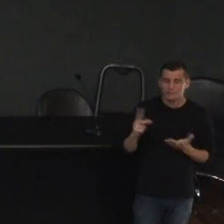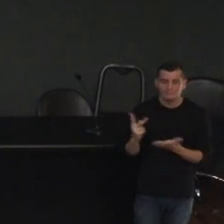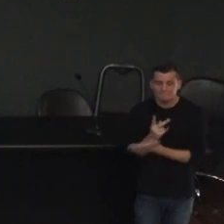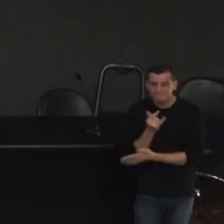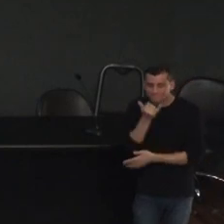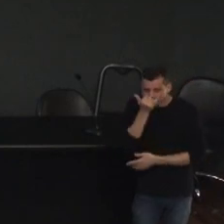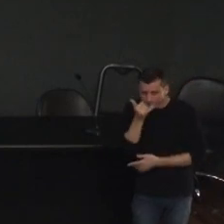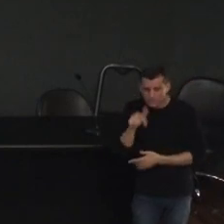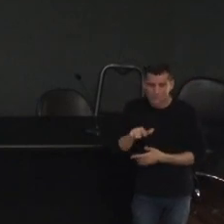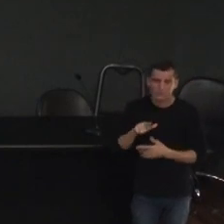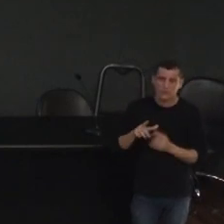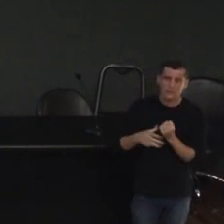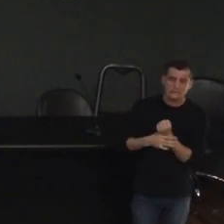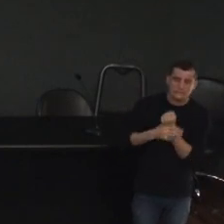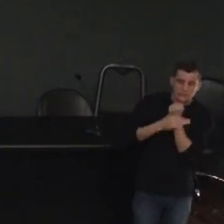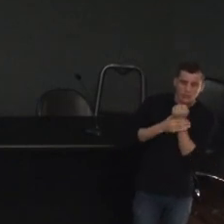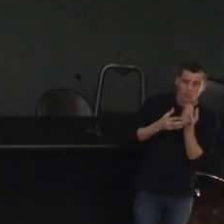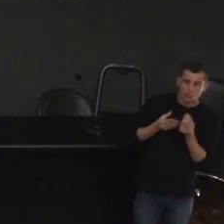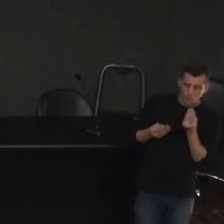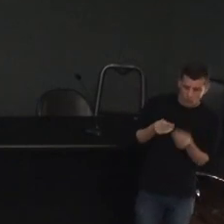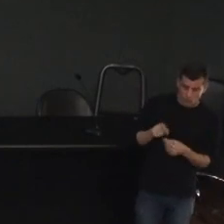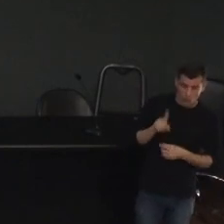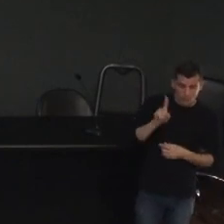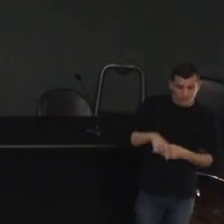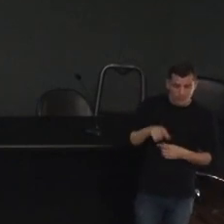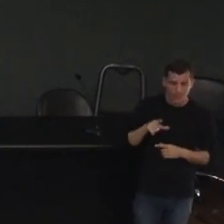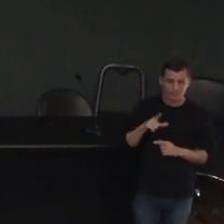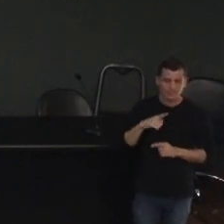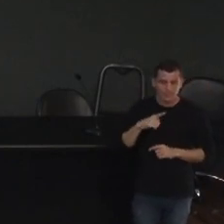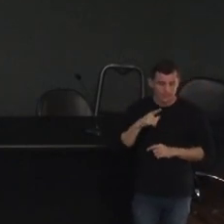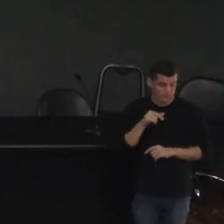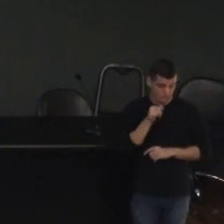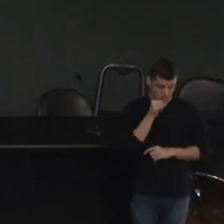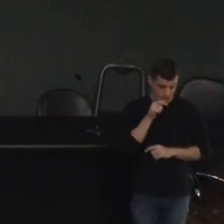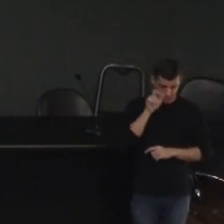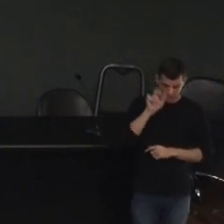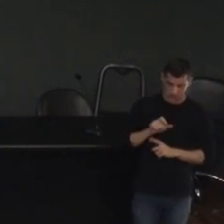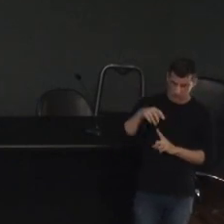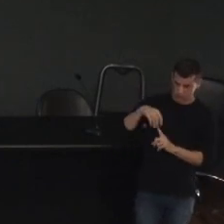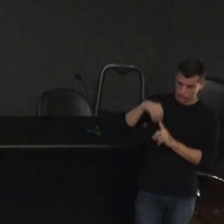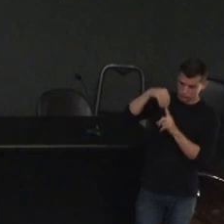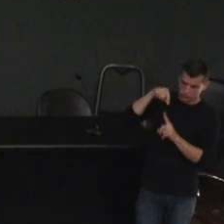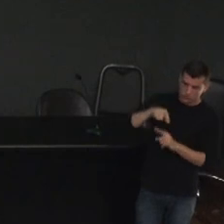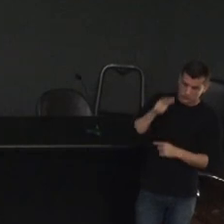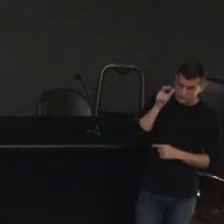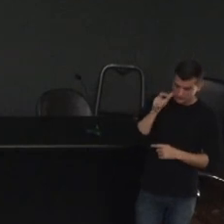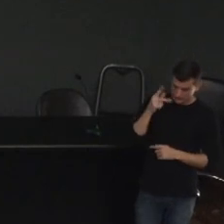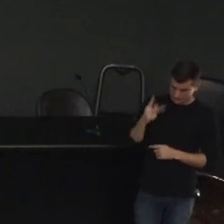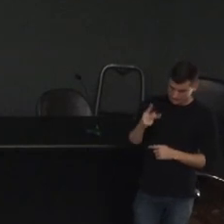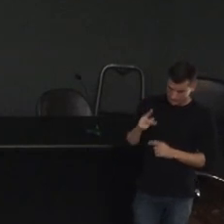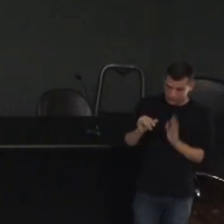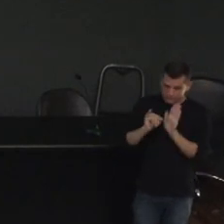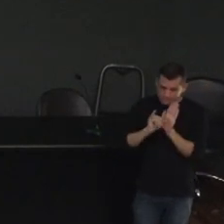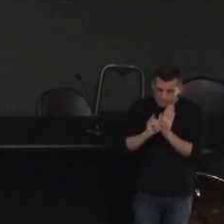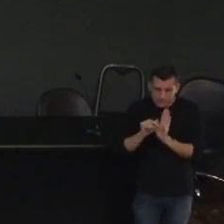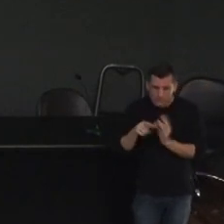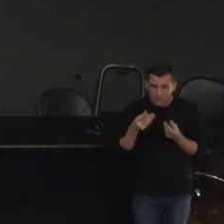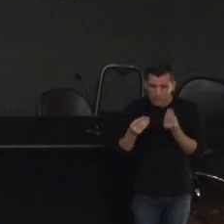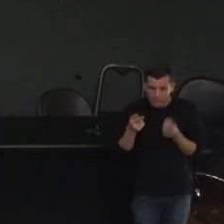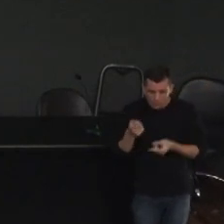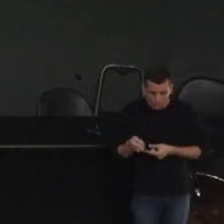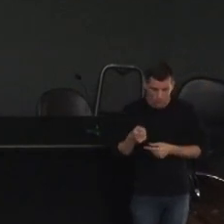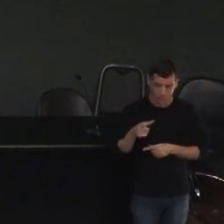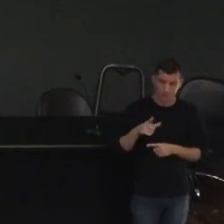o potencial de afetar interesses e direitos fundamentais dos titulares que possam impedir ou limitar o exercício de direito